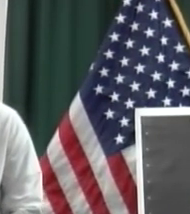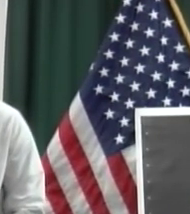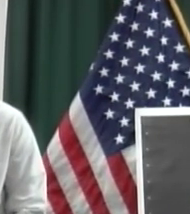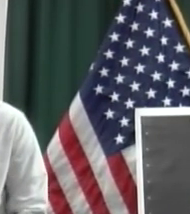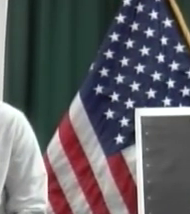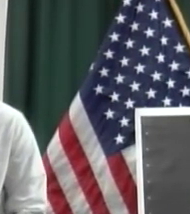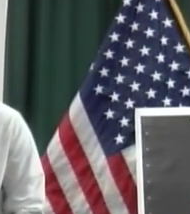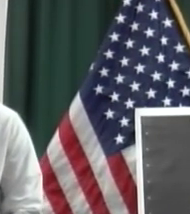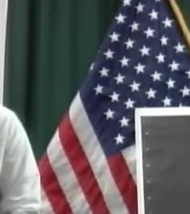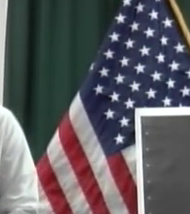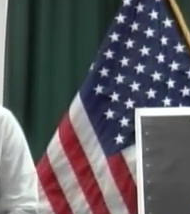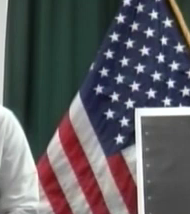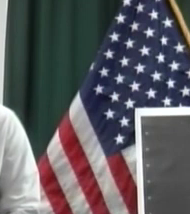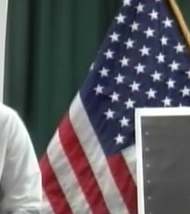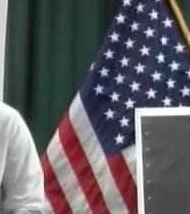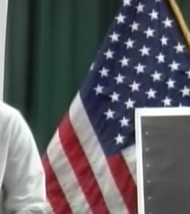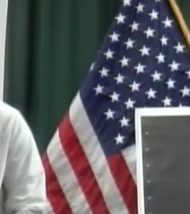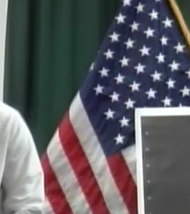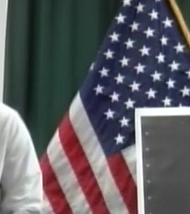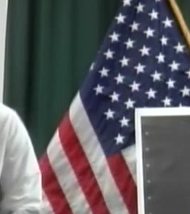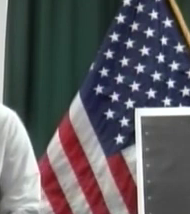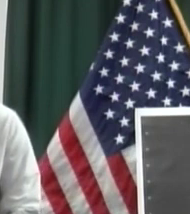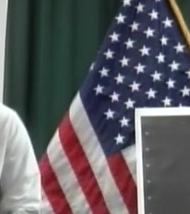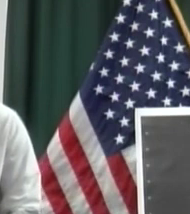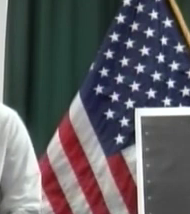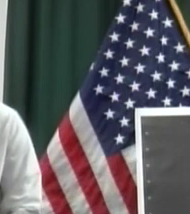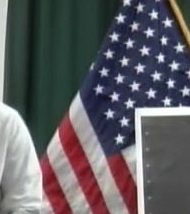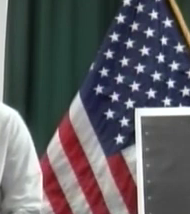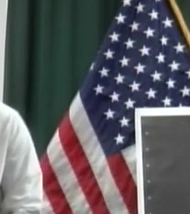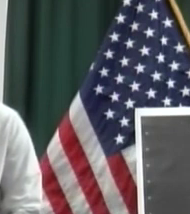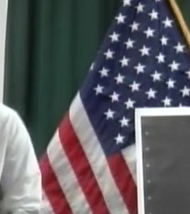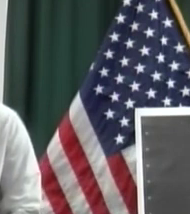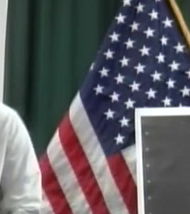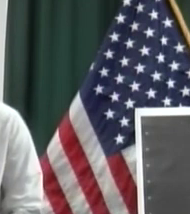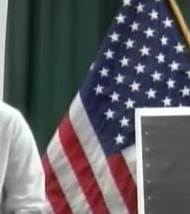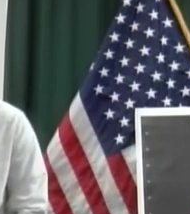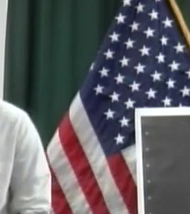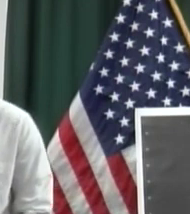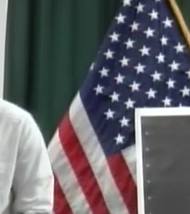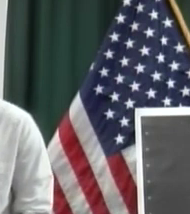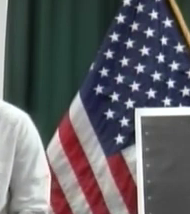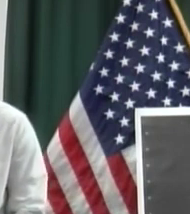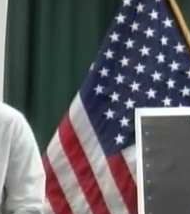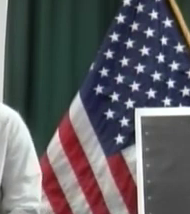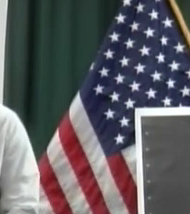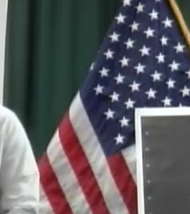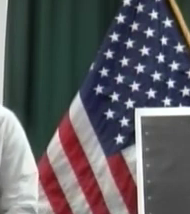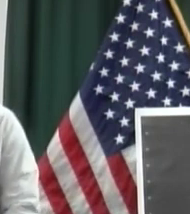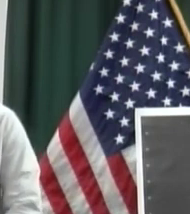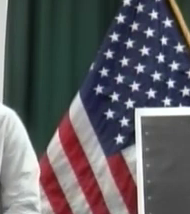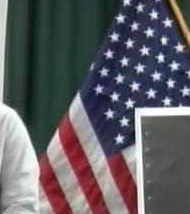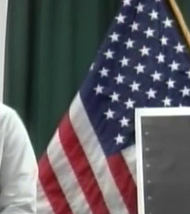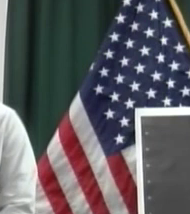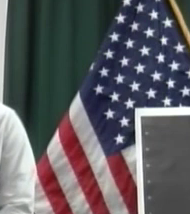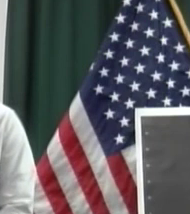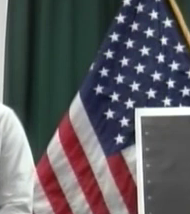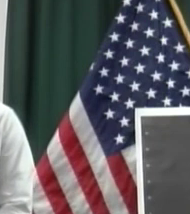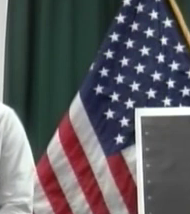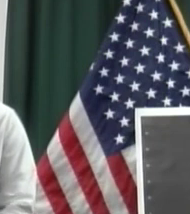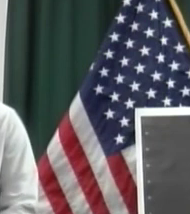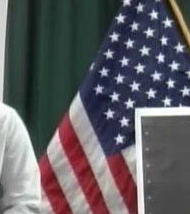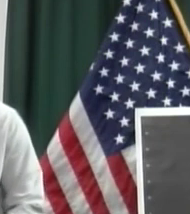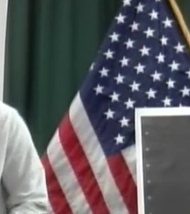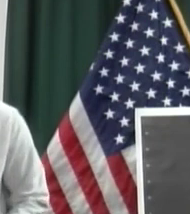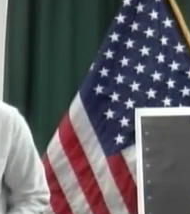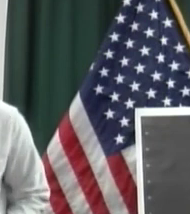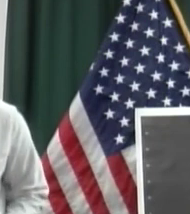Health. Citas no son necesarias. Después, este sábado, el 23 de mayo, a las 10 de la mañana hasta las 2